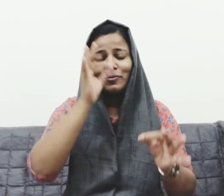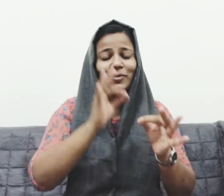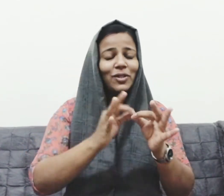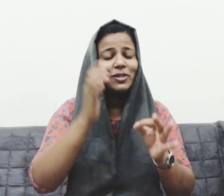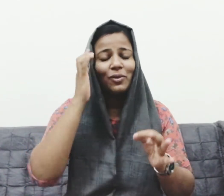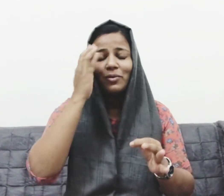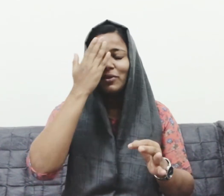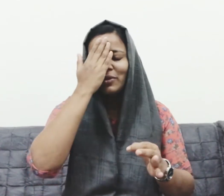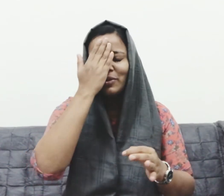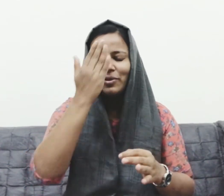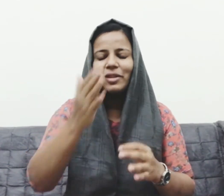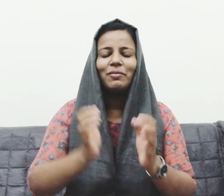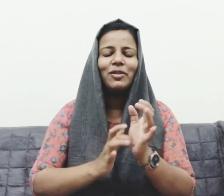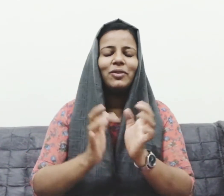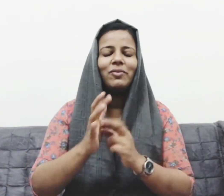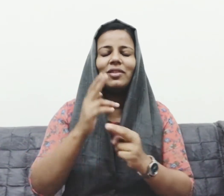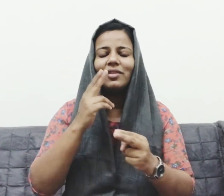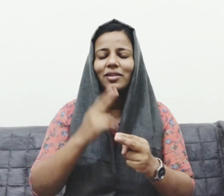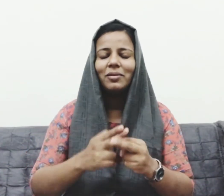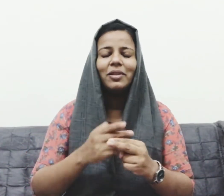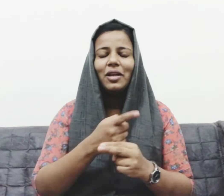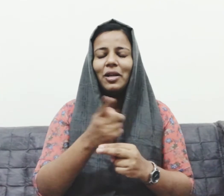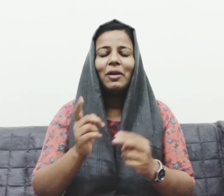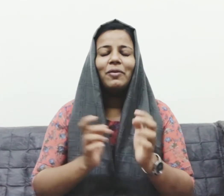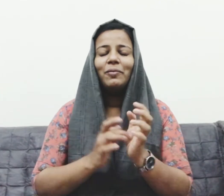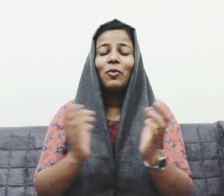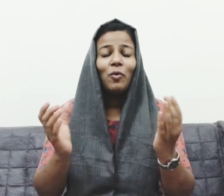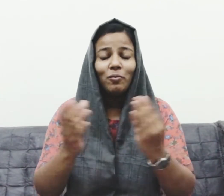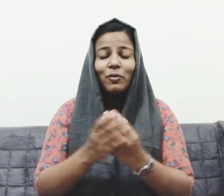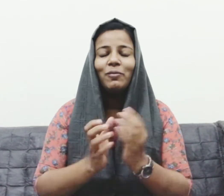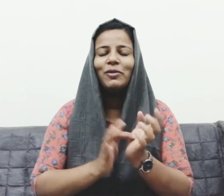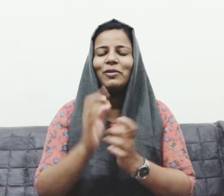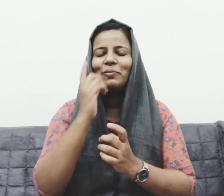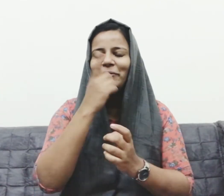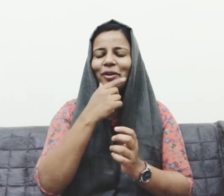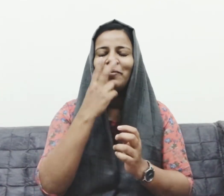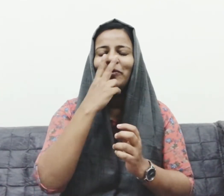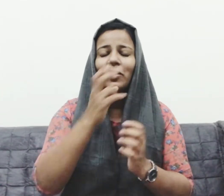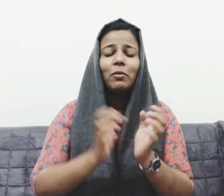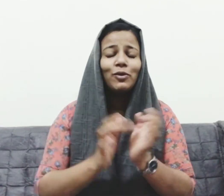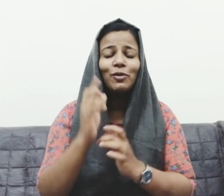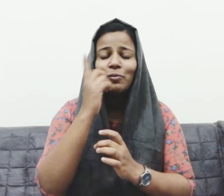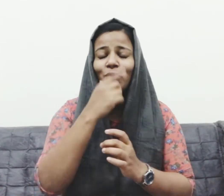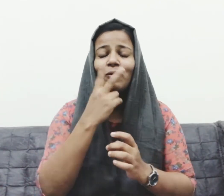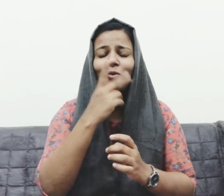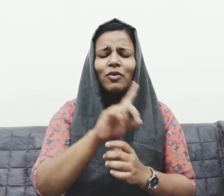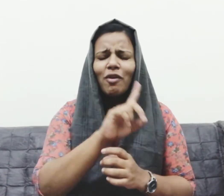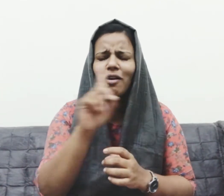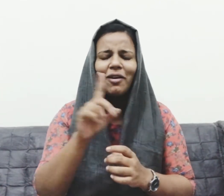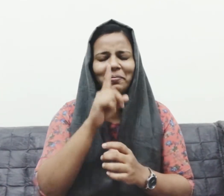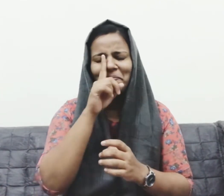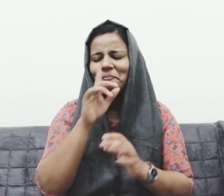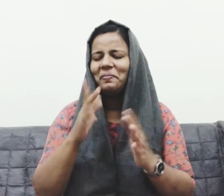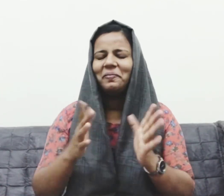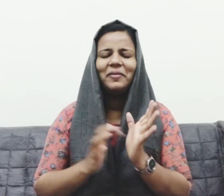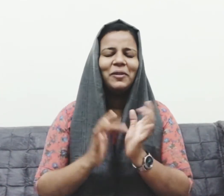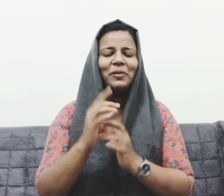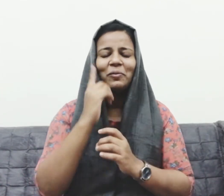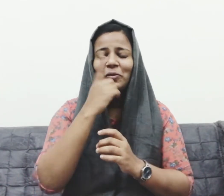വിശ്വസ്തതയ്ക്കായിട്ട് സ്തോത്രം. പിതാവേ, യേശുവിൻ്റെ നാമത്തിൽ ഞങ്ങൾ ഒരുമിച്ച് ആ മുഖത്തേക്ക് നോക്കുക. അങ്ങയുടെ മുഖത്തേക്ക് നോക്കിയാൽ ആരും ലജ്ജിച്ചു പോയിട്ടില്ല. അവരുടെ മുഖത്തെ അങ്ങ്